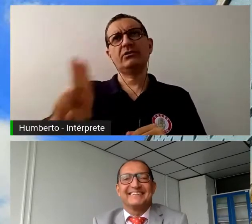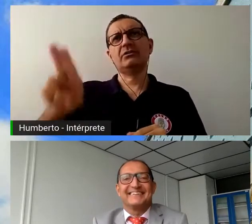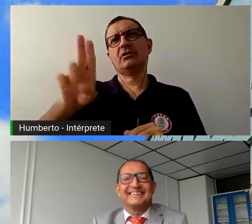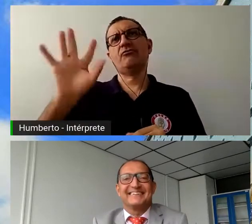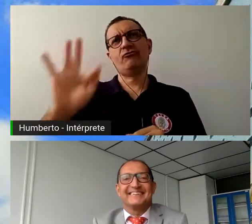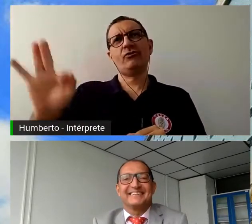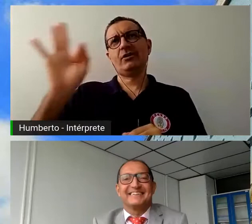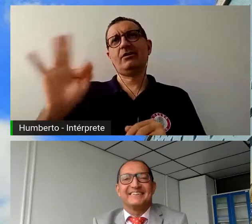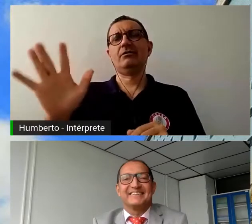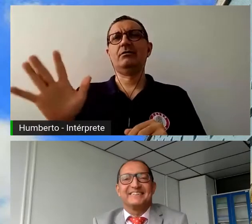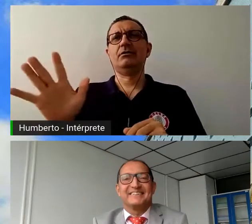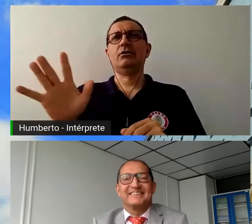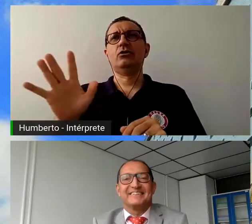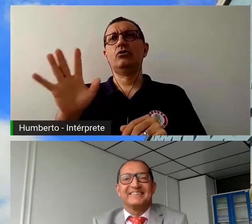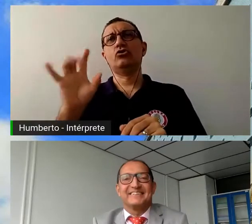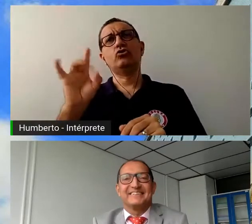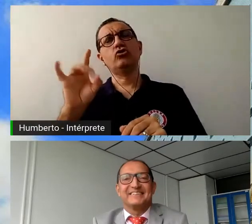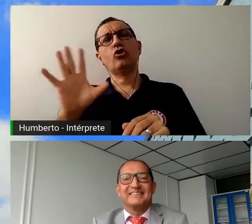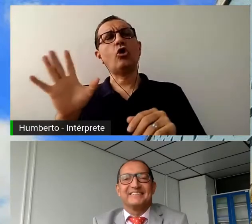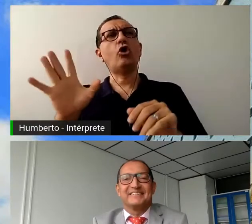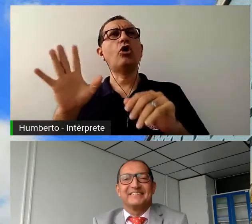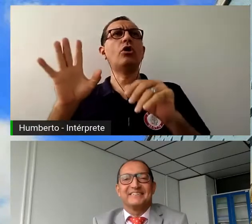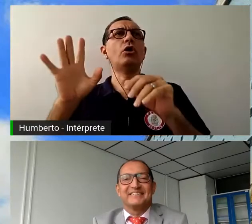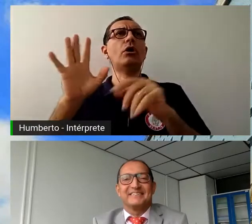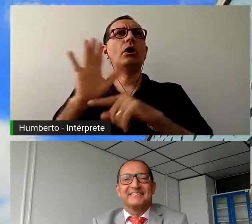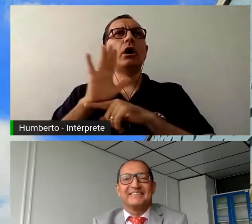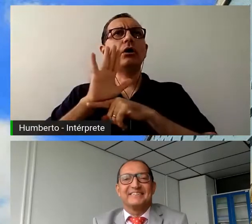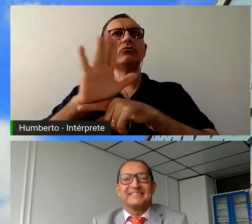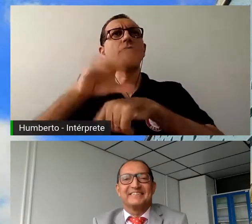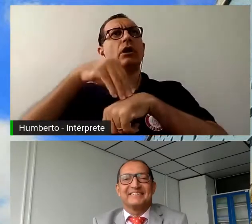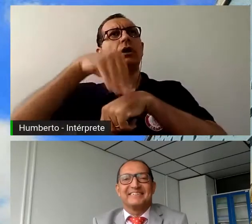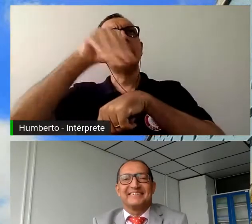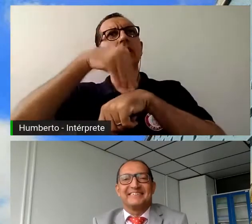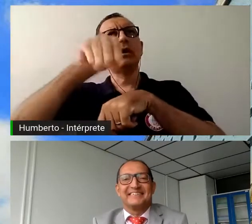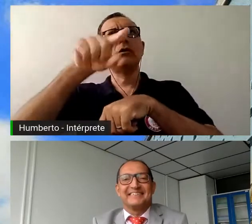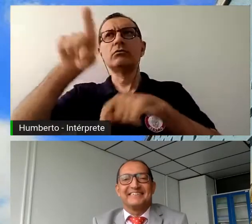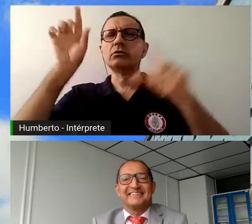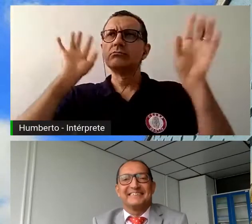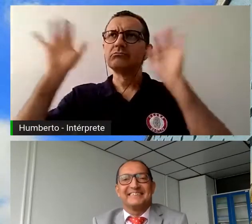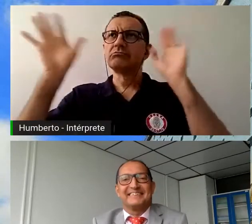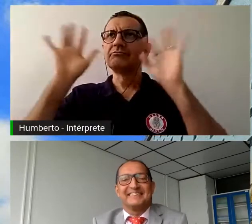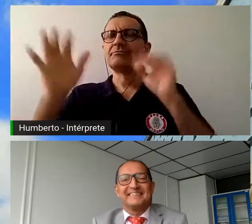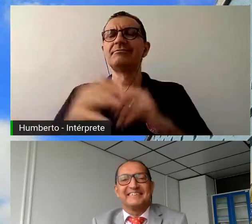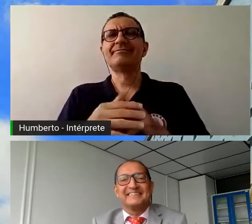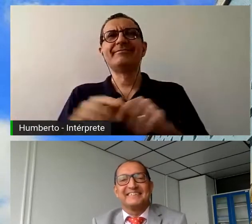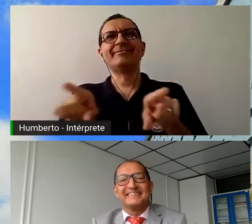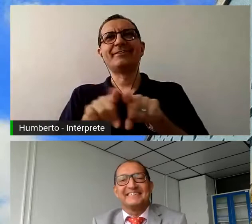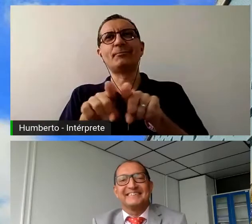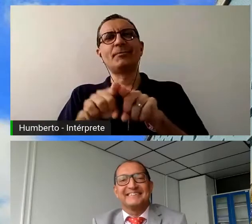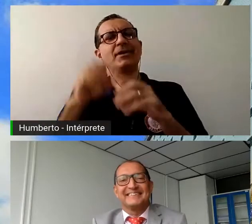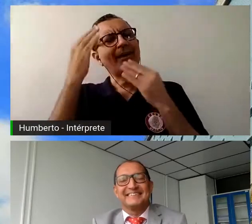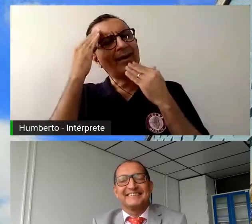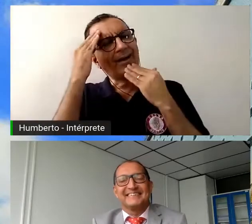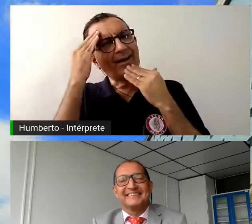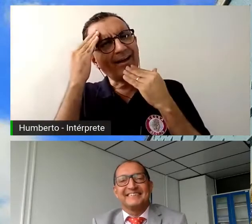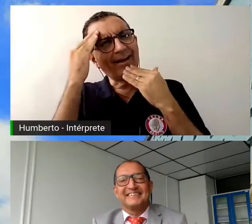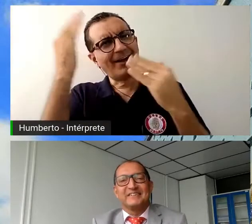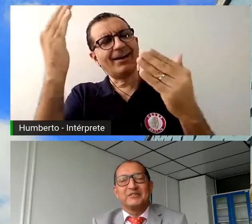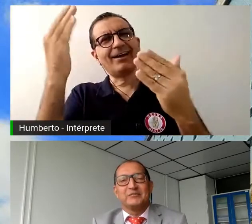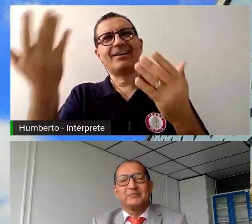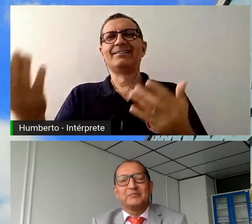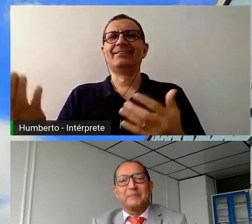de pensar e discutir, agradecendo essa oportunidade e esperando que essas